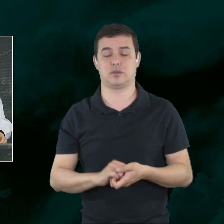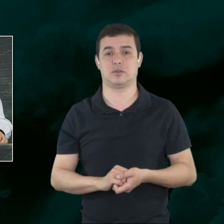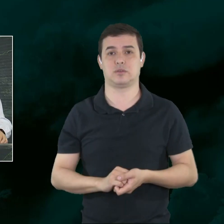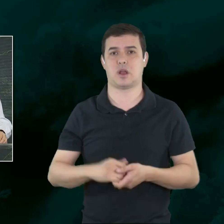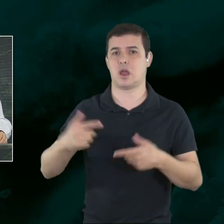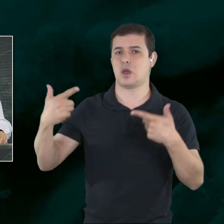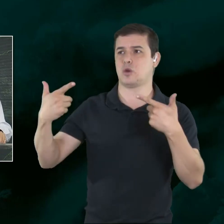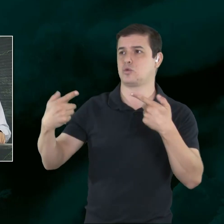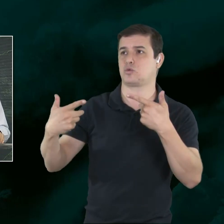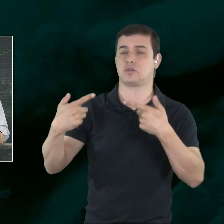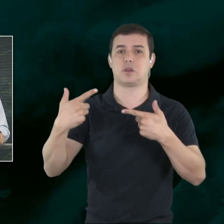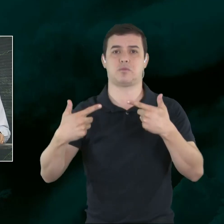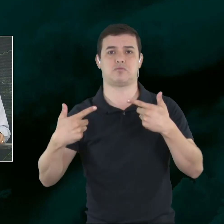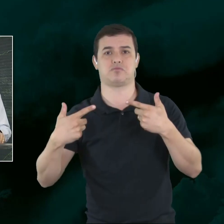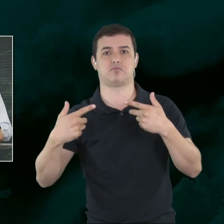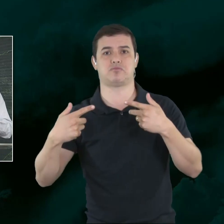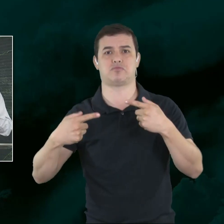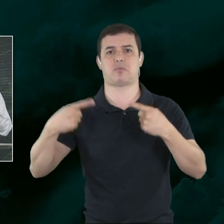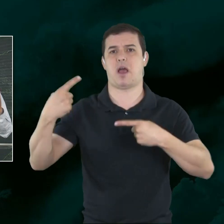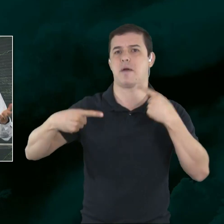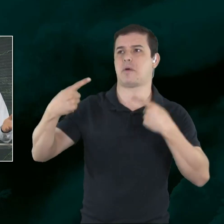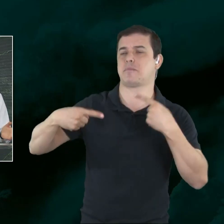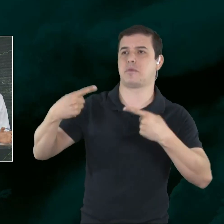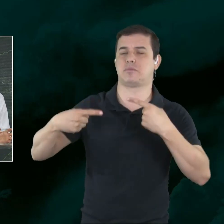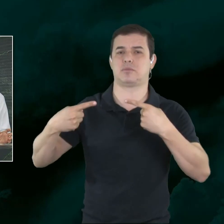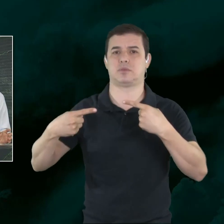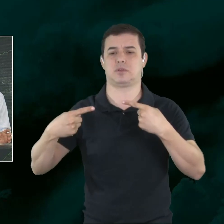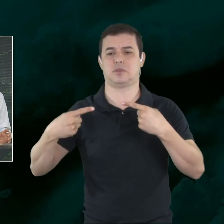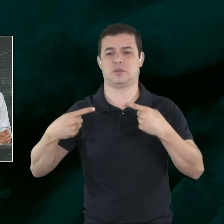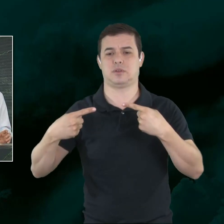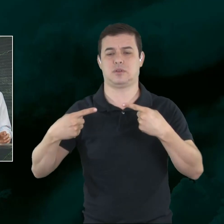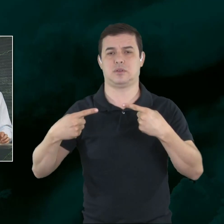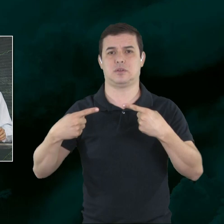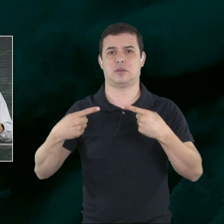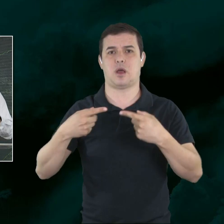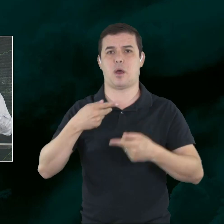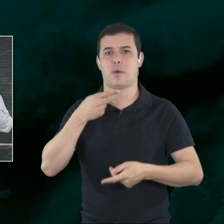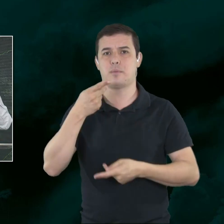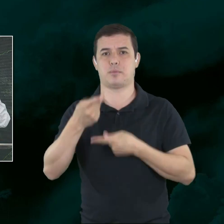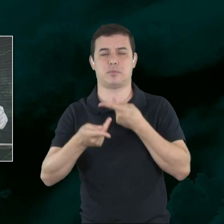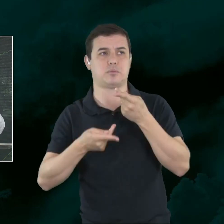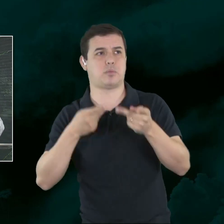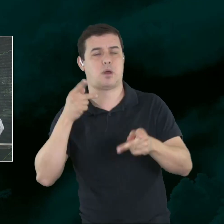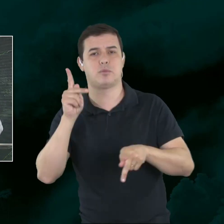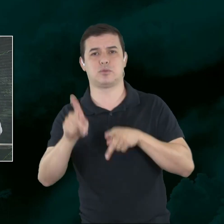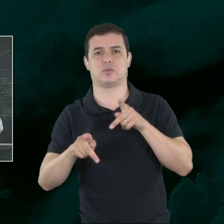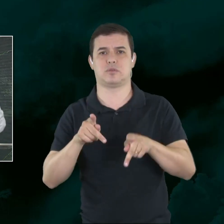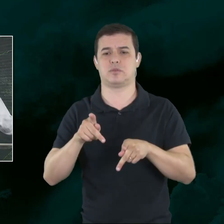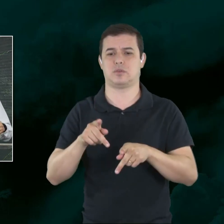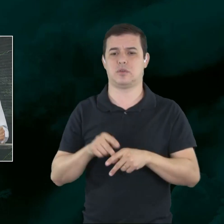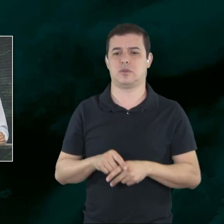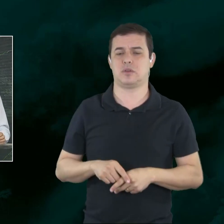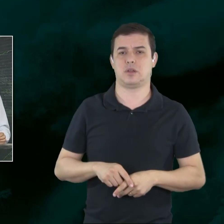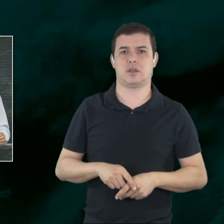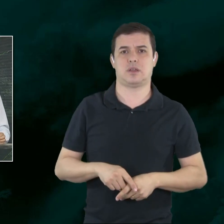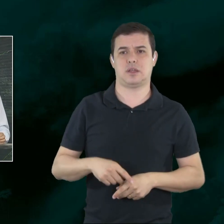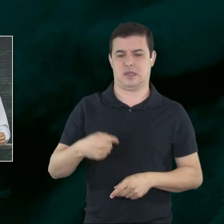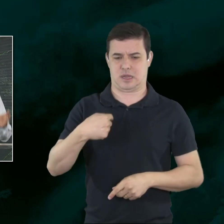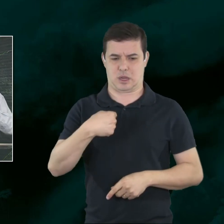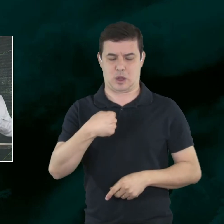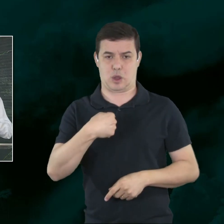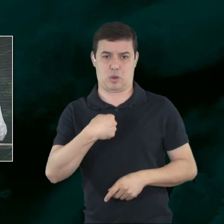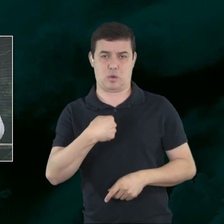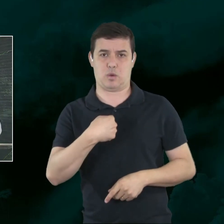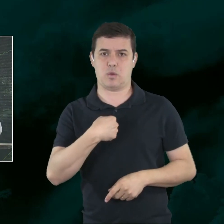alguém dizer assim, não vale a pena discutir, você tem a sua verdade, eu tenho a minha.